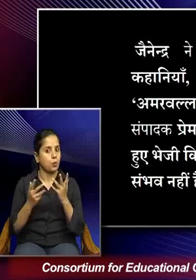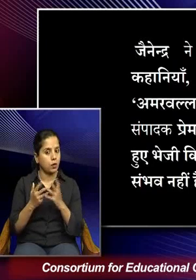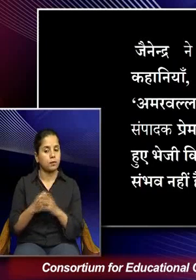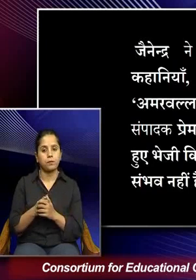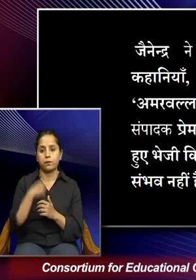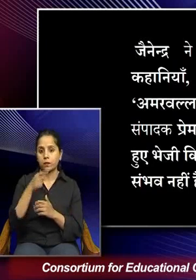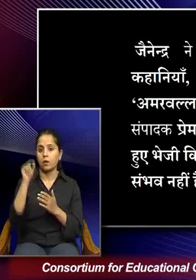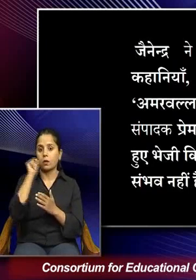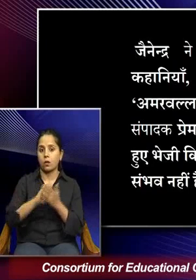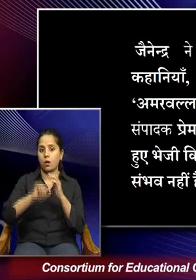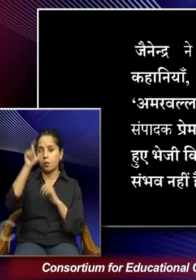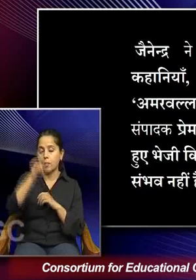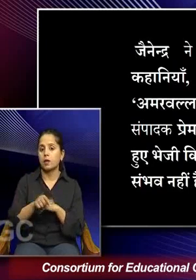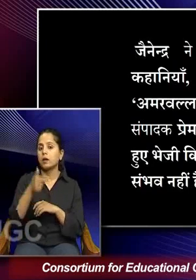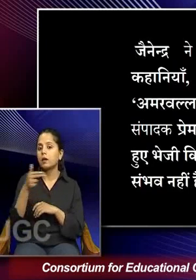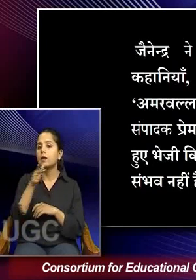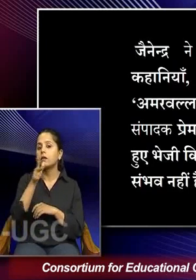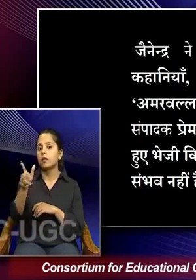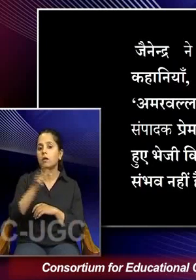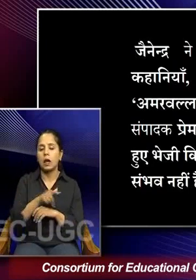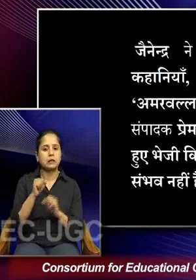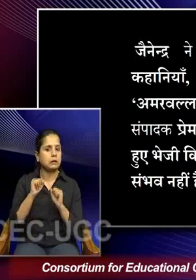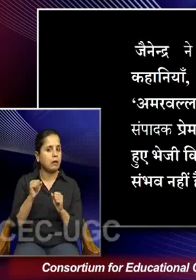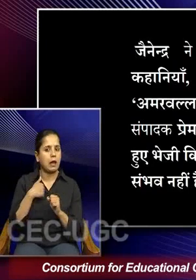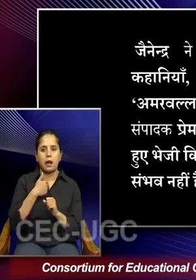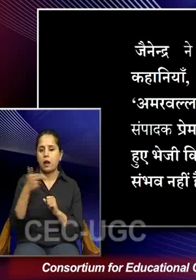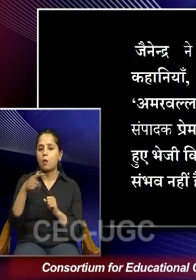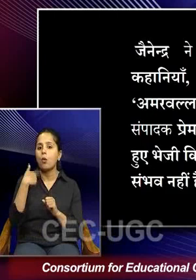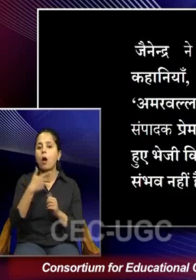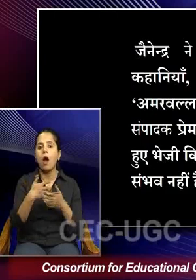लेखक का नाम बताना संभव नहीं